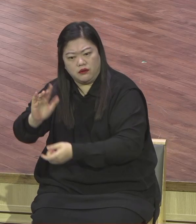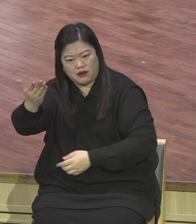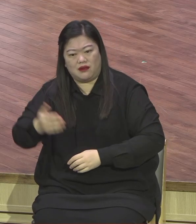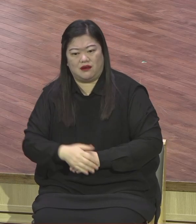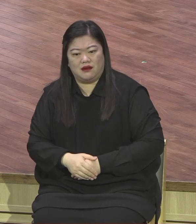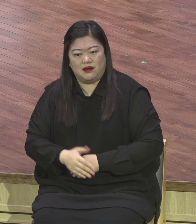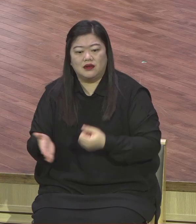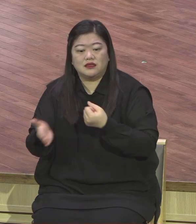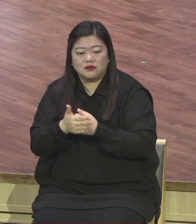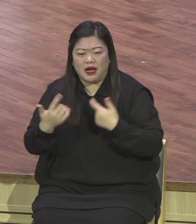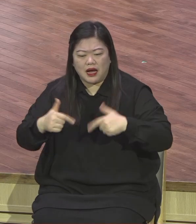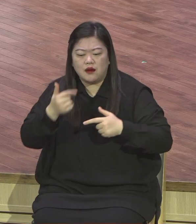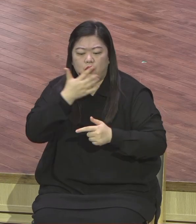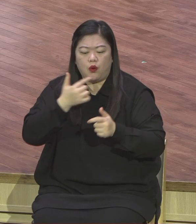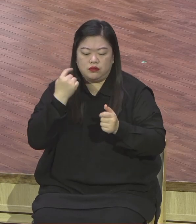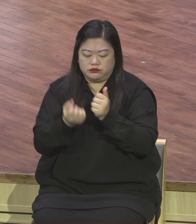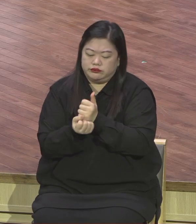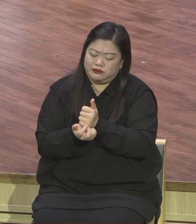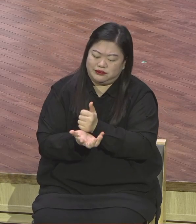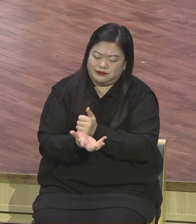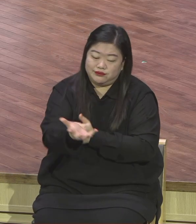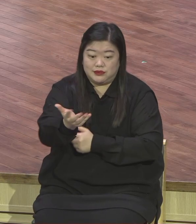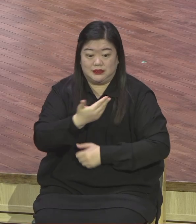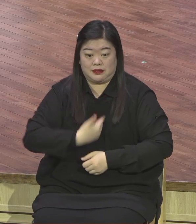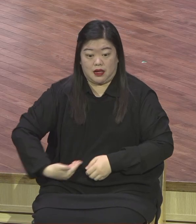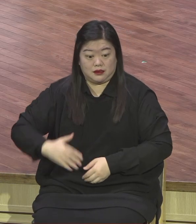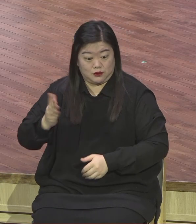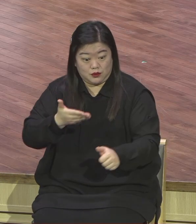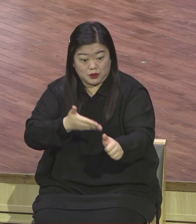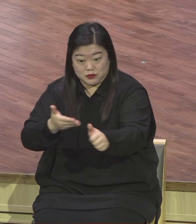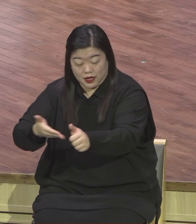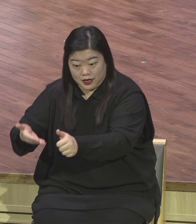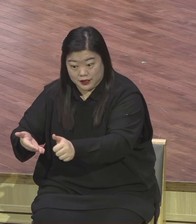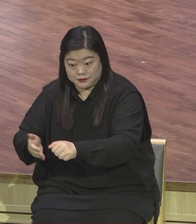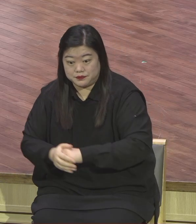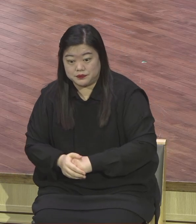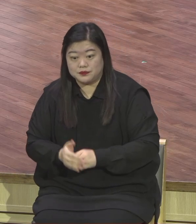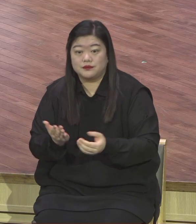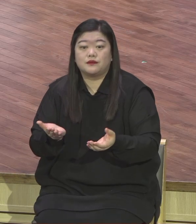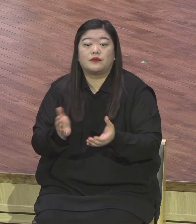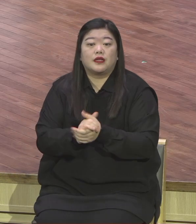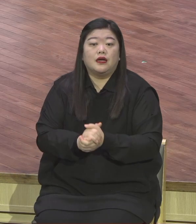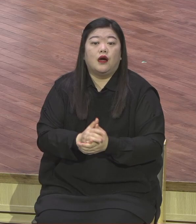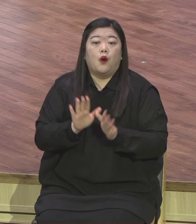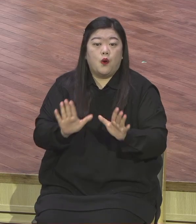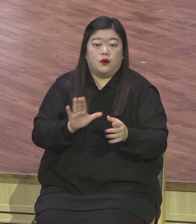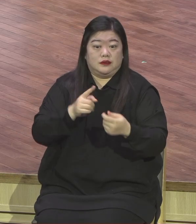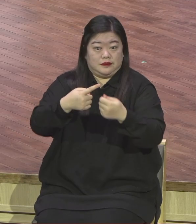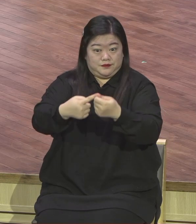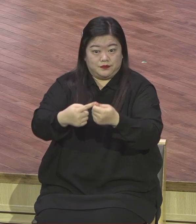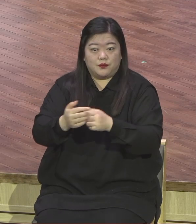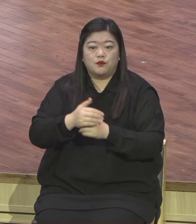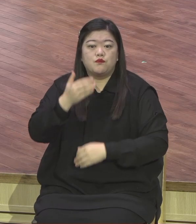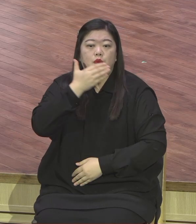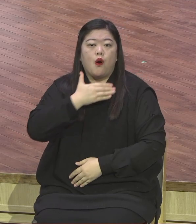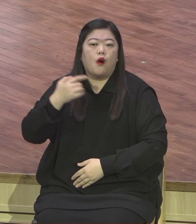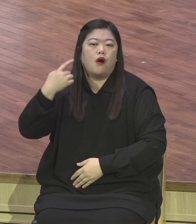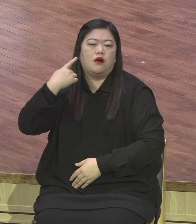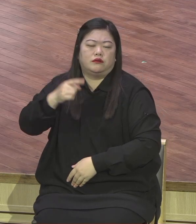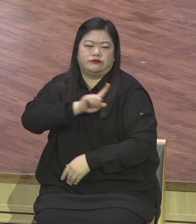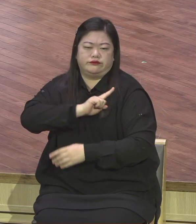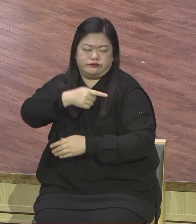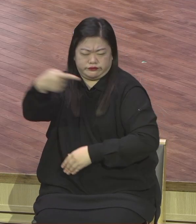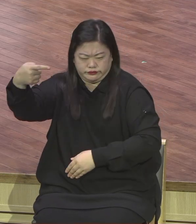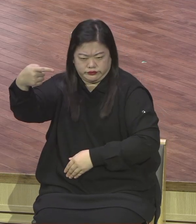증거의 글을 점으로 주부합니다. 그럼 첫째로 복음이 우선되는 정직임. 34제를 봅니다.